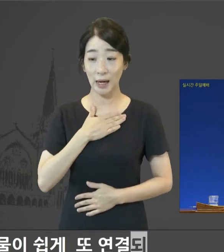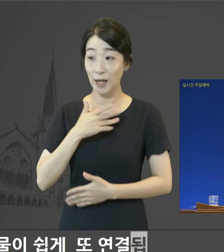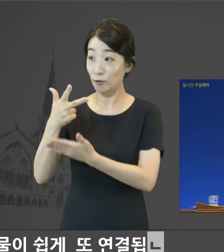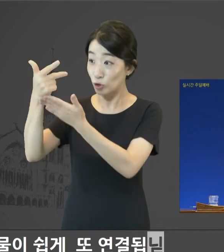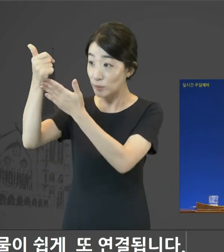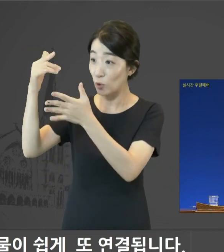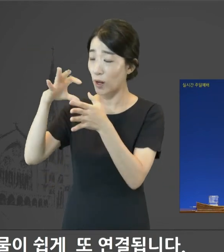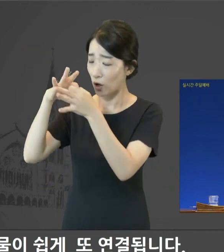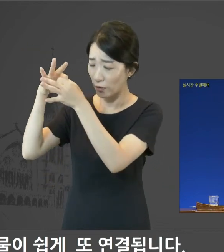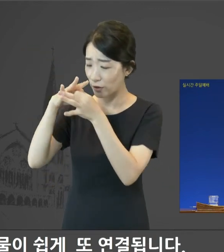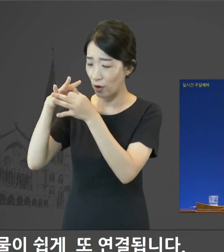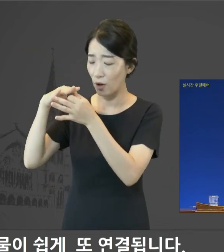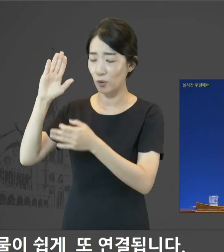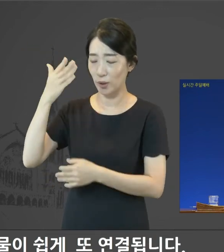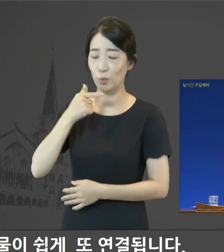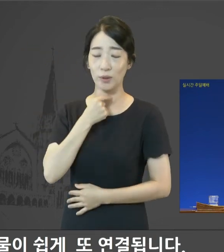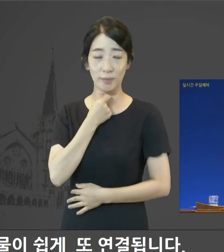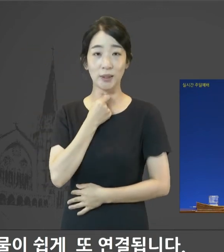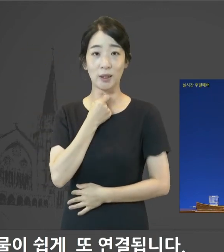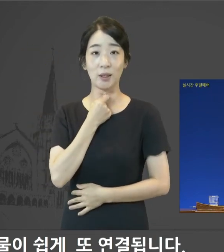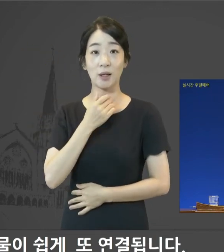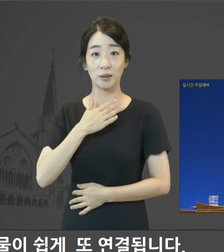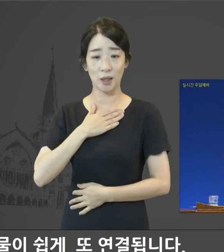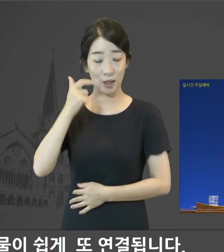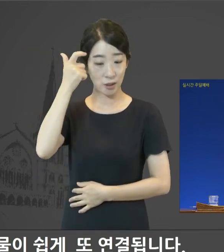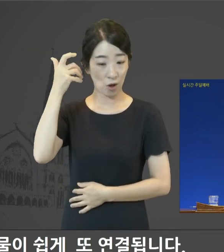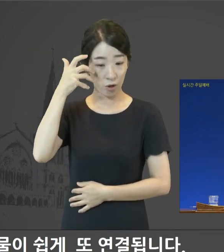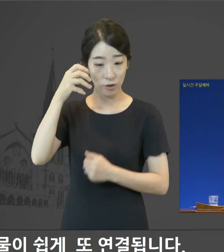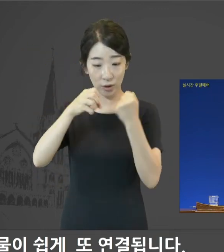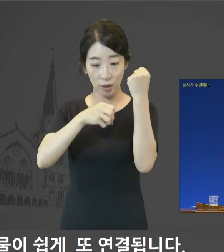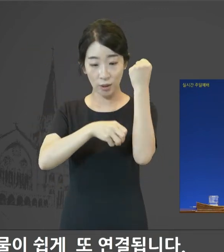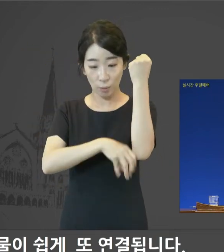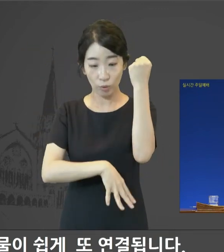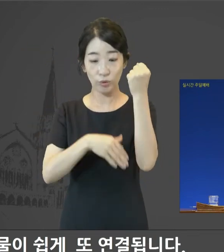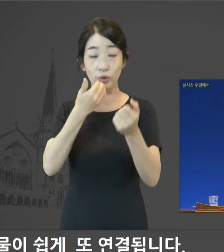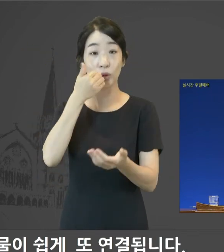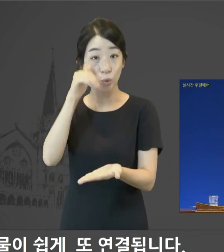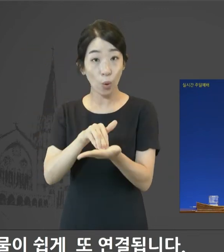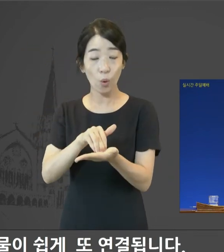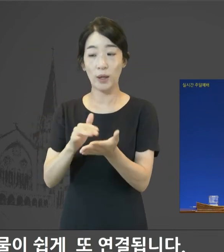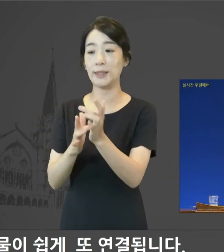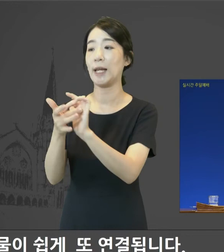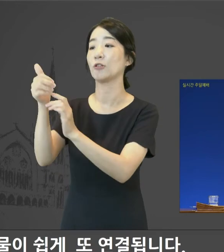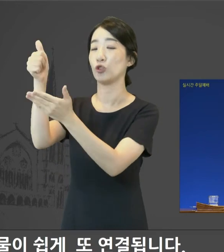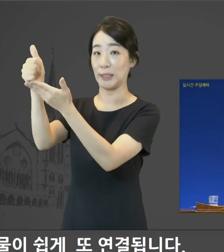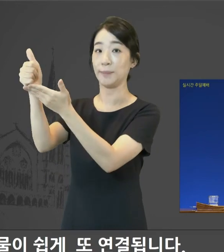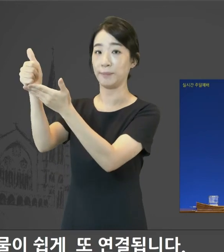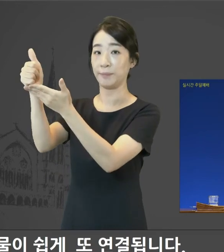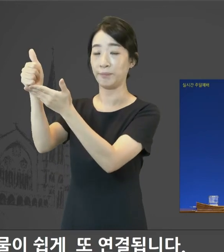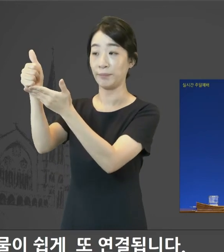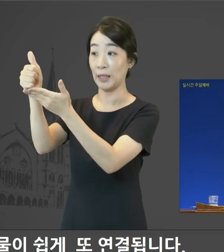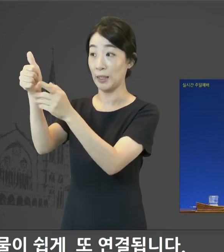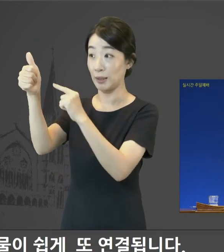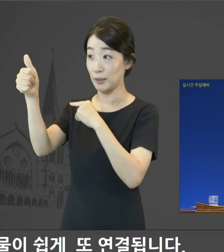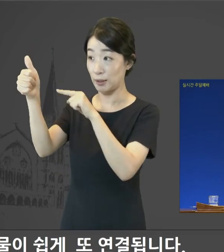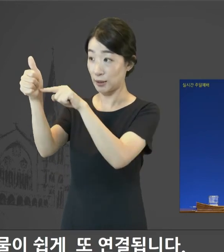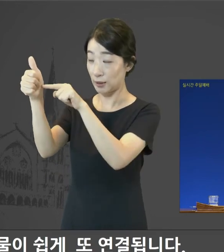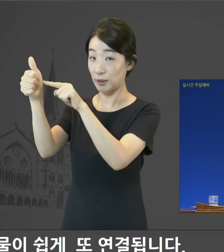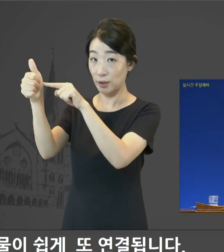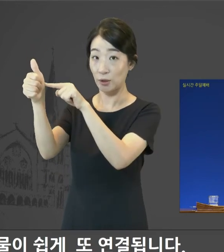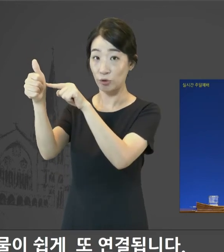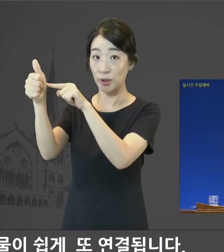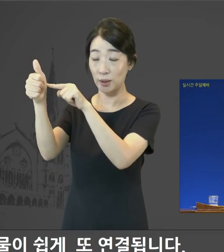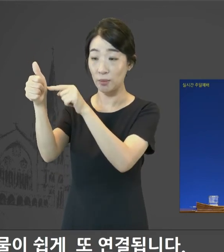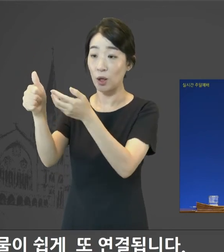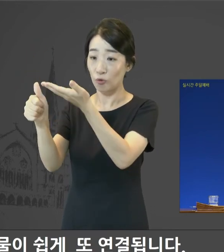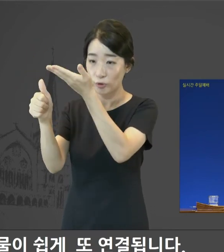연결되기 원합니다. 내 영성의 모퉁이 돌이 예수님 확실합니다. 그 위에 세워지기를 원합니다. 그